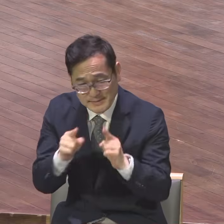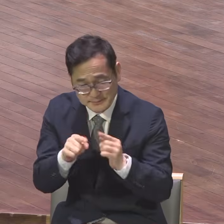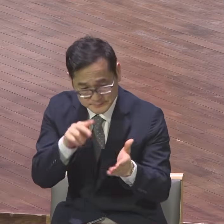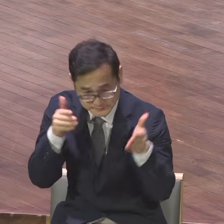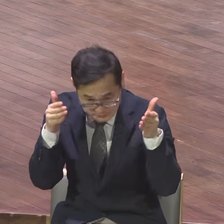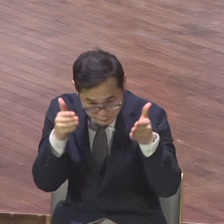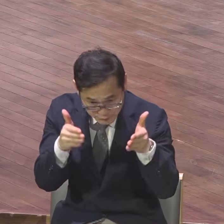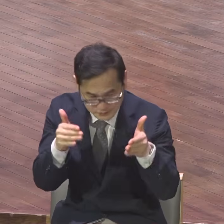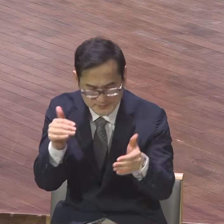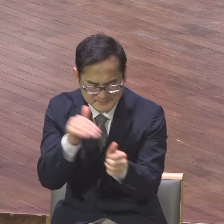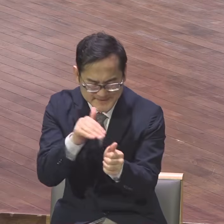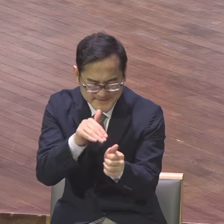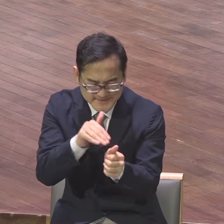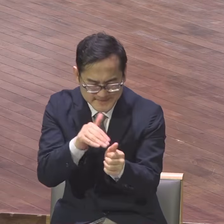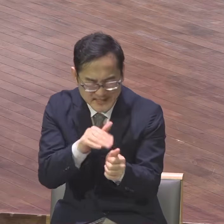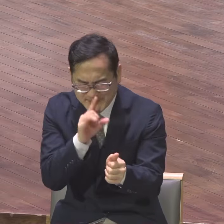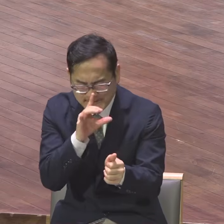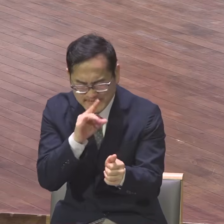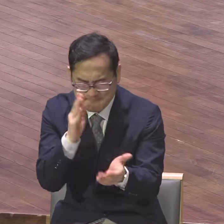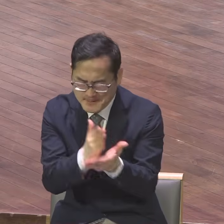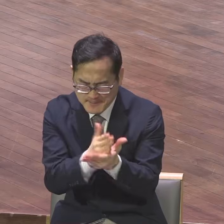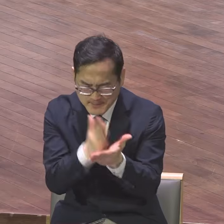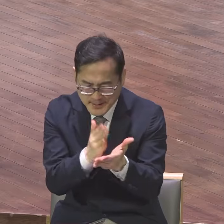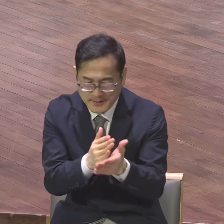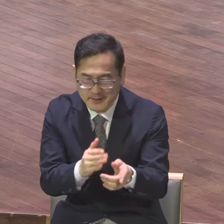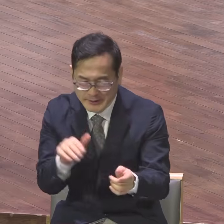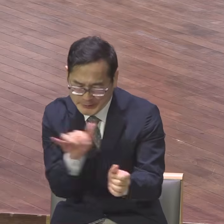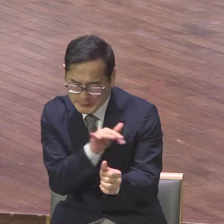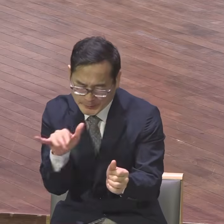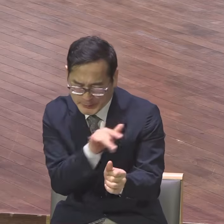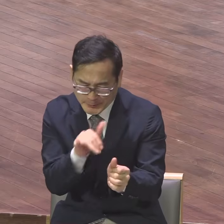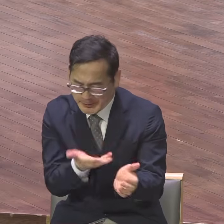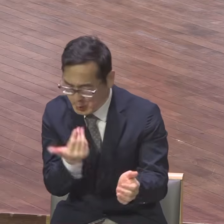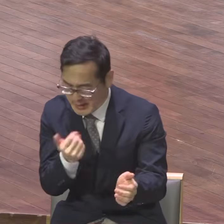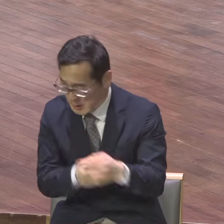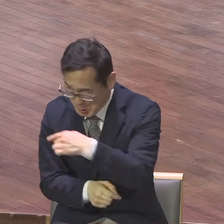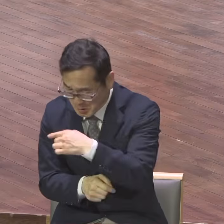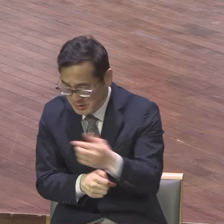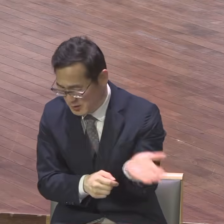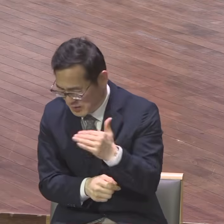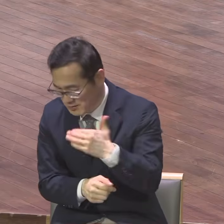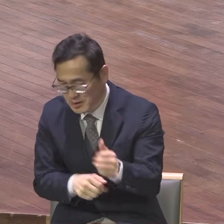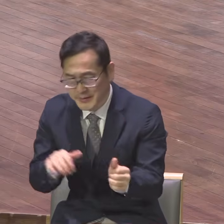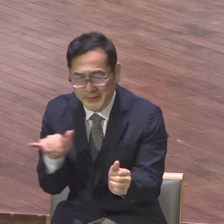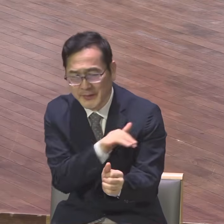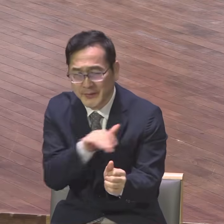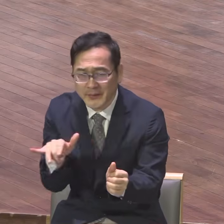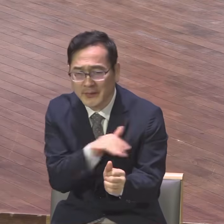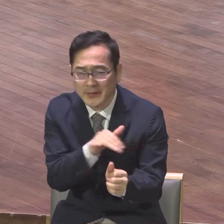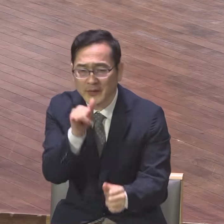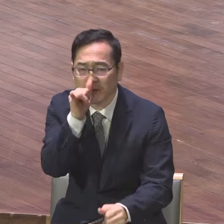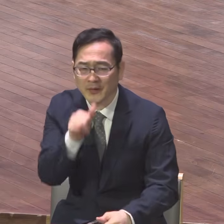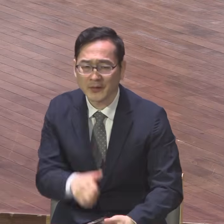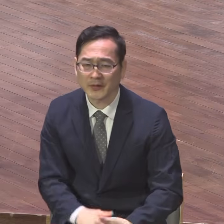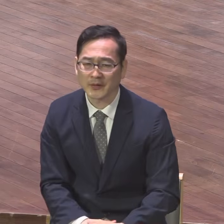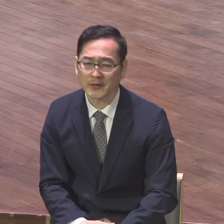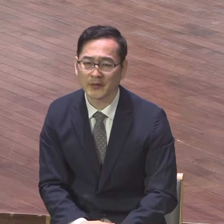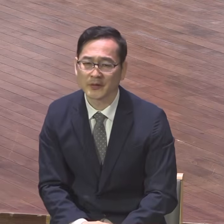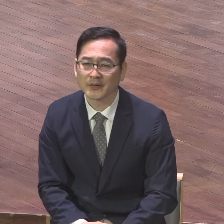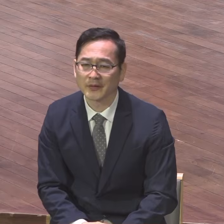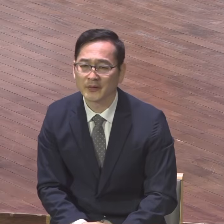못하도록, 온전한 믿음 가운데 서지 못하도록, 겸허하게 은혜 받지 못하도록 혼란을 줍니다.